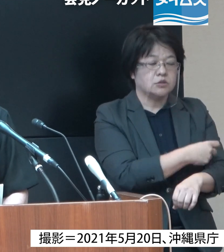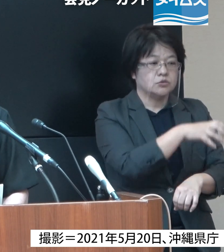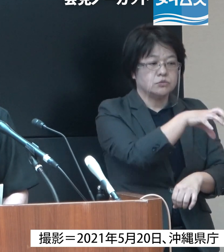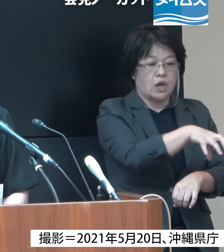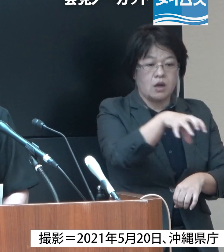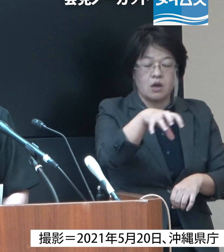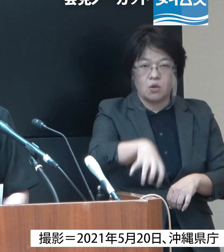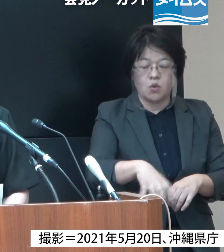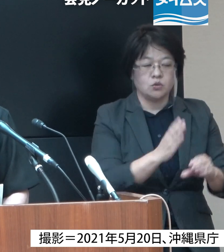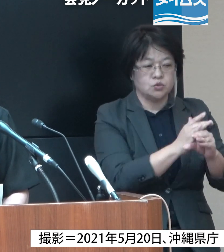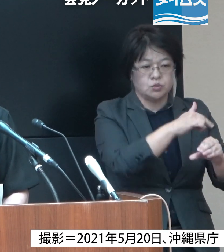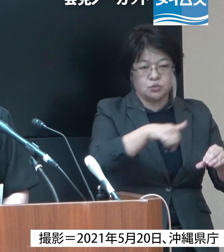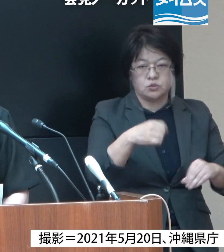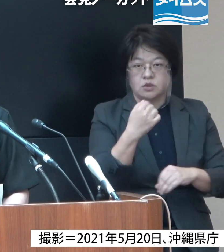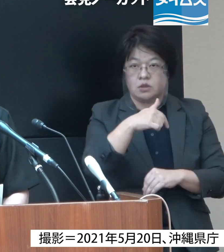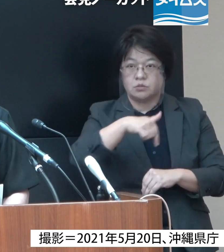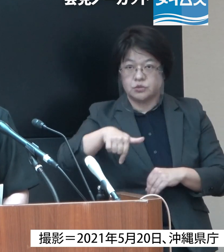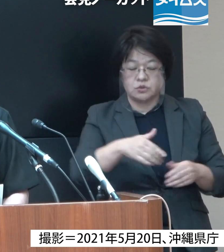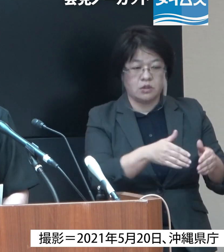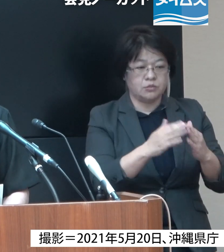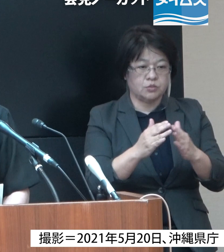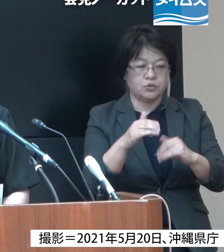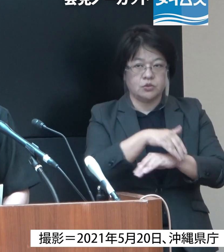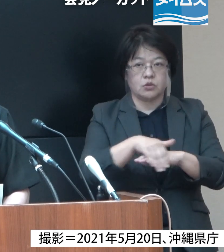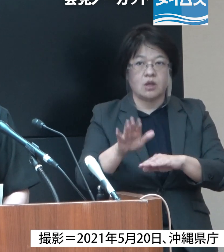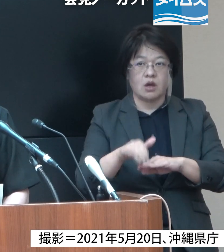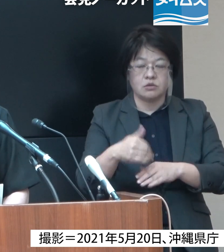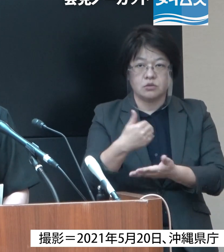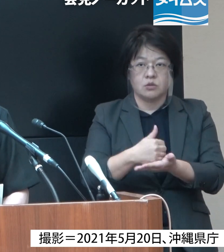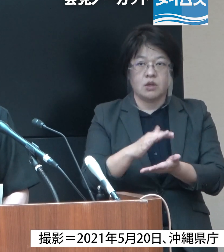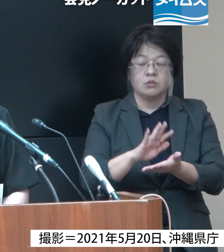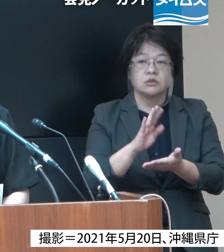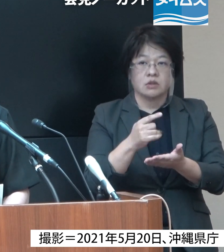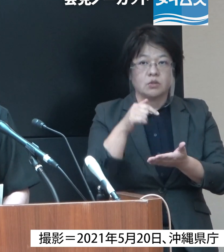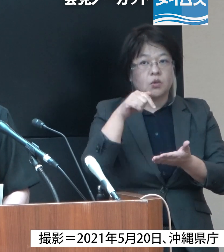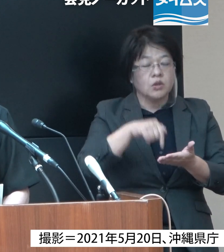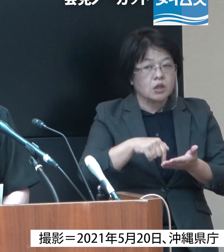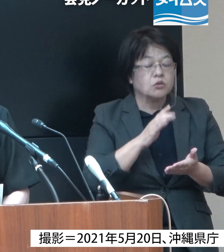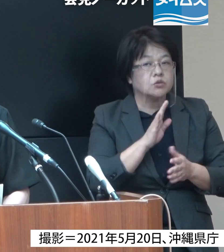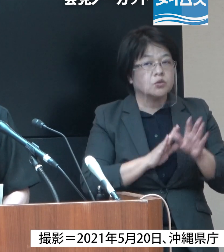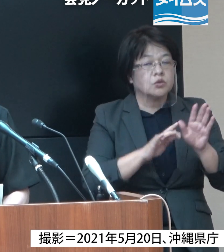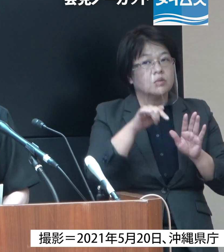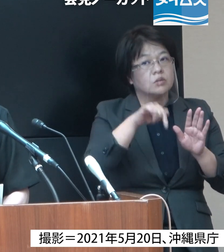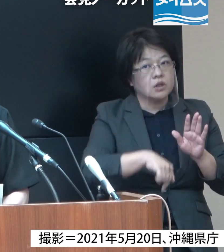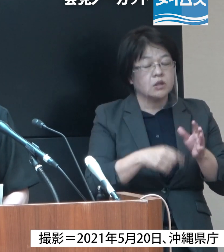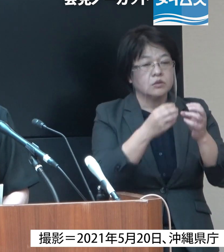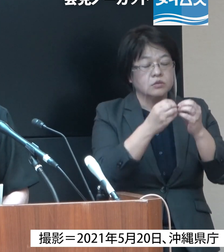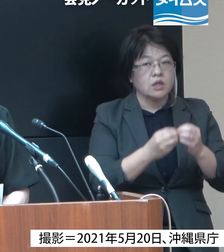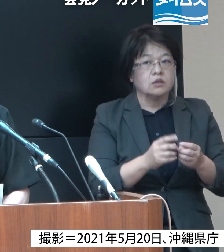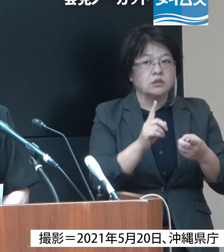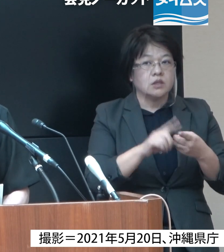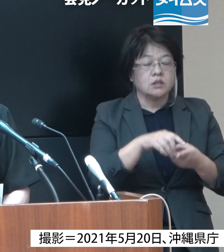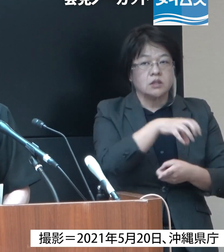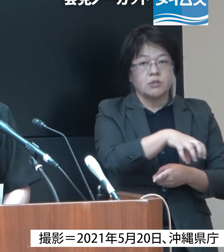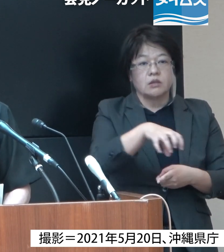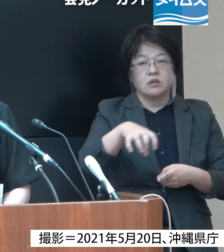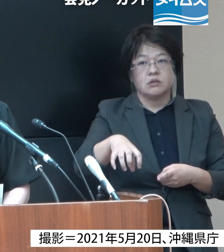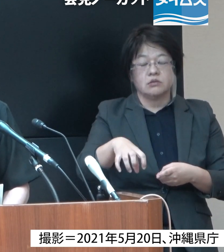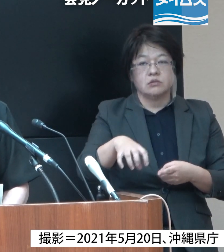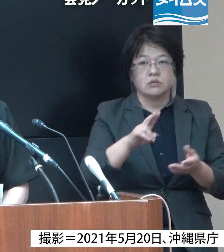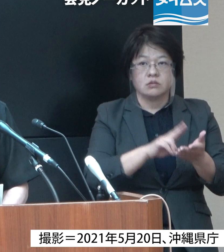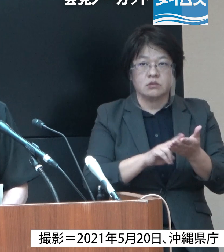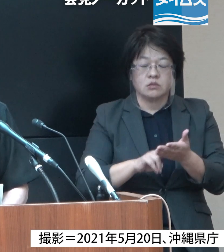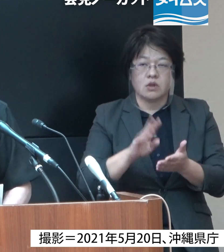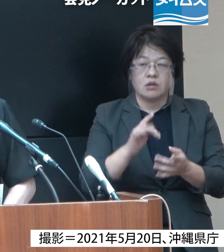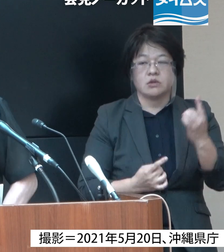部と南部で開設で準備されているとお話しされています。現段階で、具体的に決まっているところはどのような内容